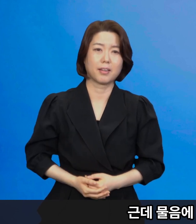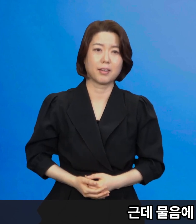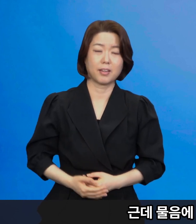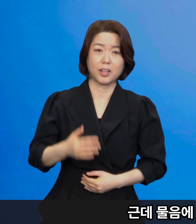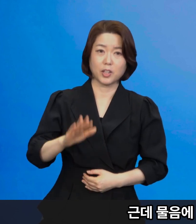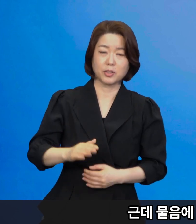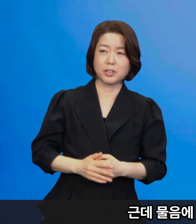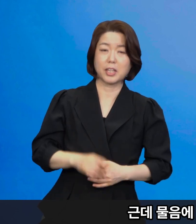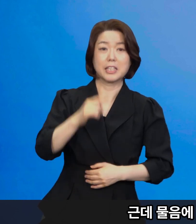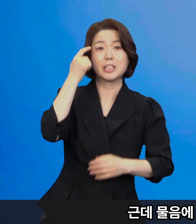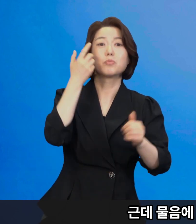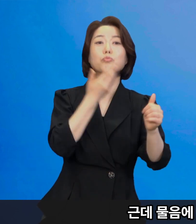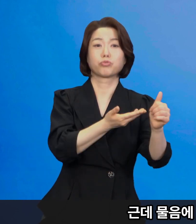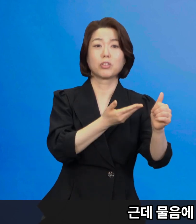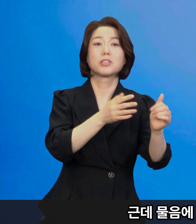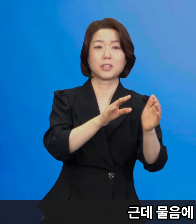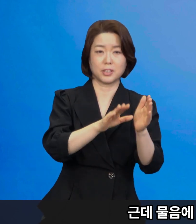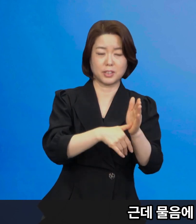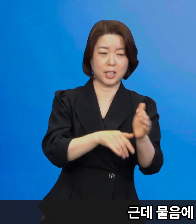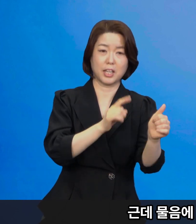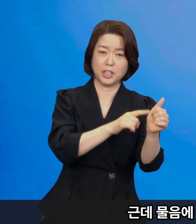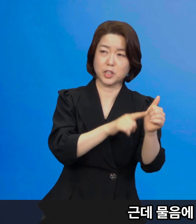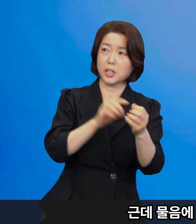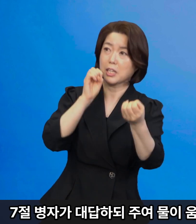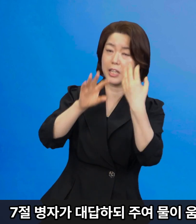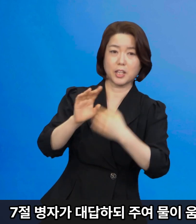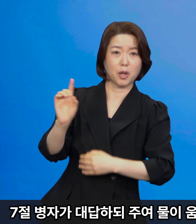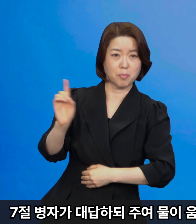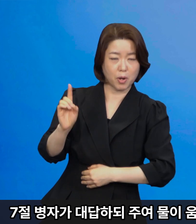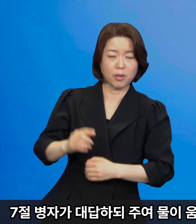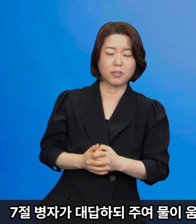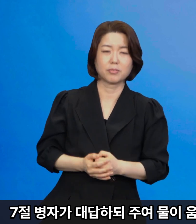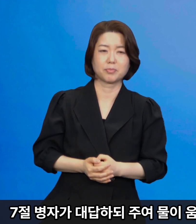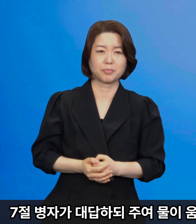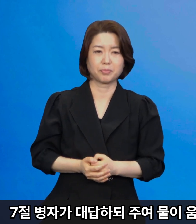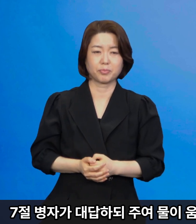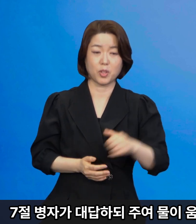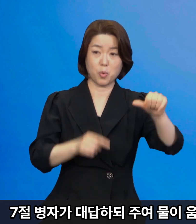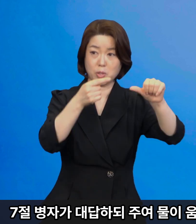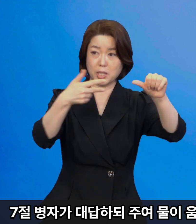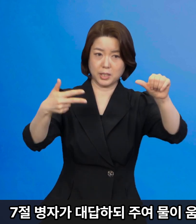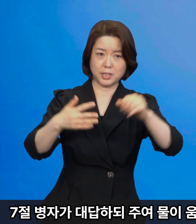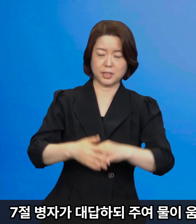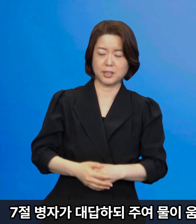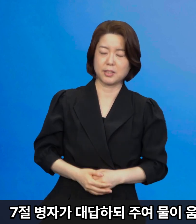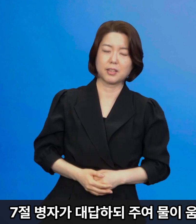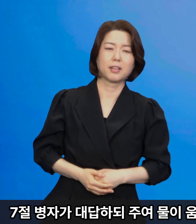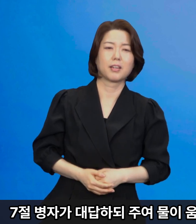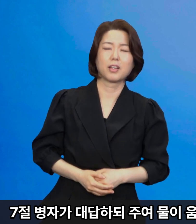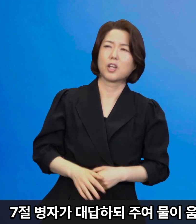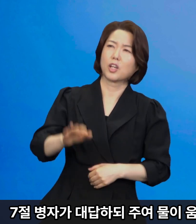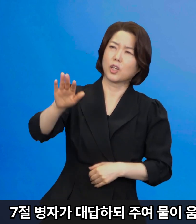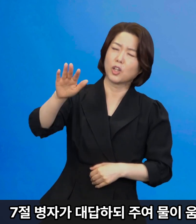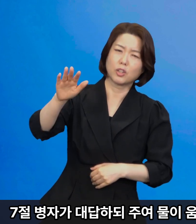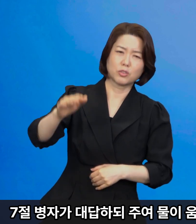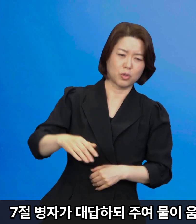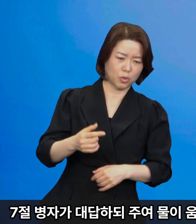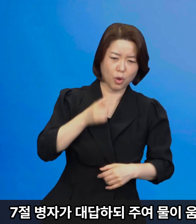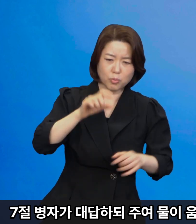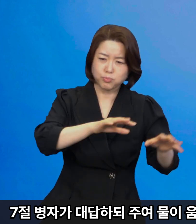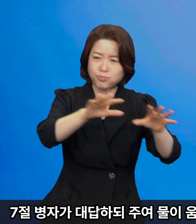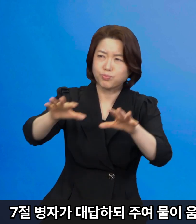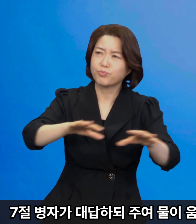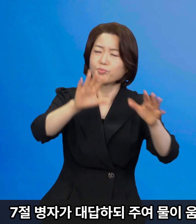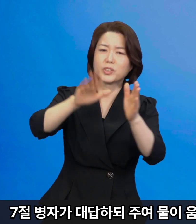근데 물음에 이렇게 대답합니다. 7절 병자가 대답하되 주여 물이 움직일